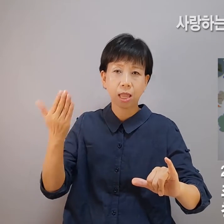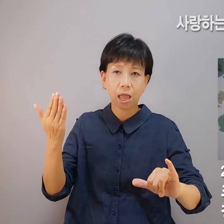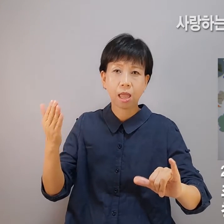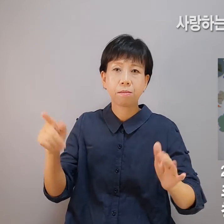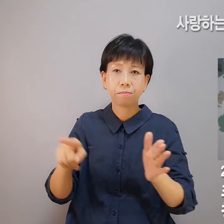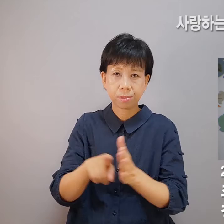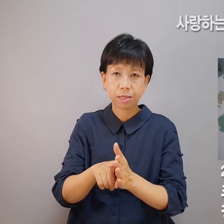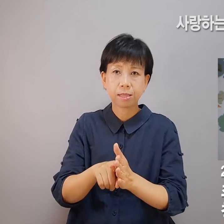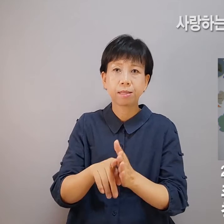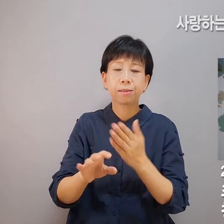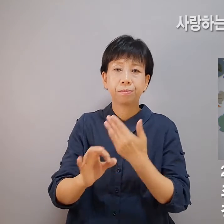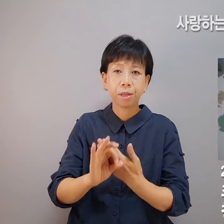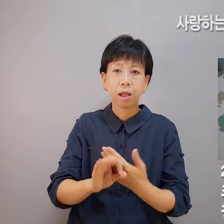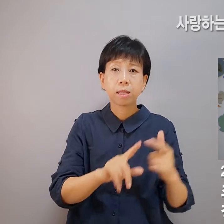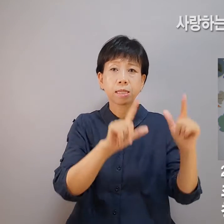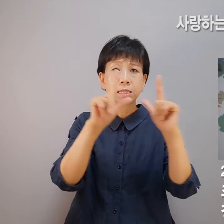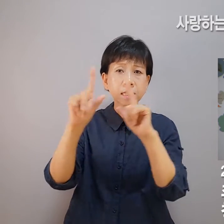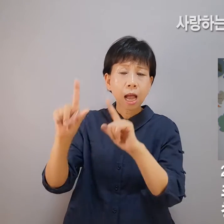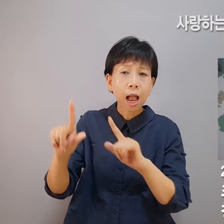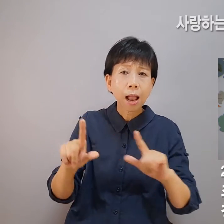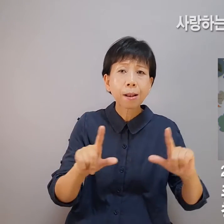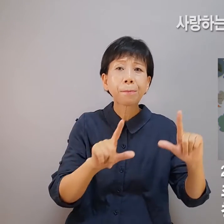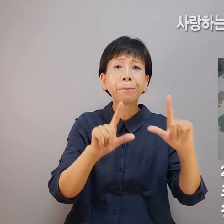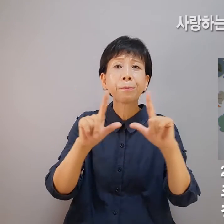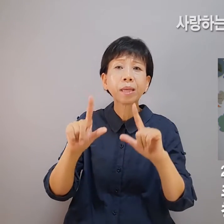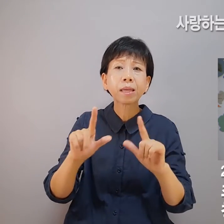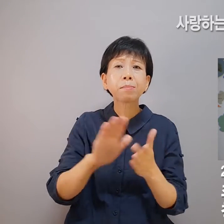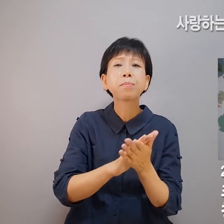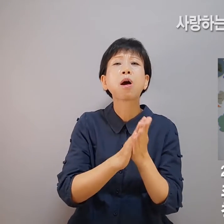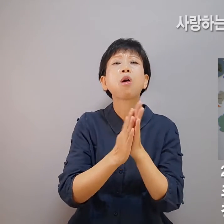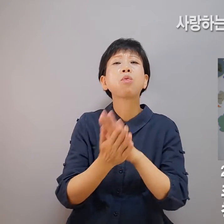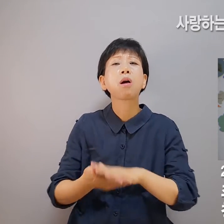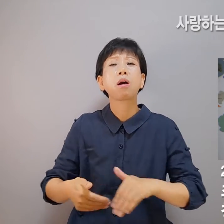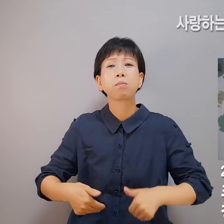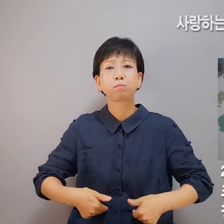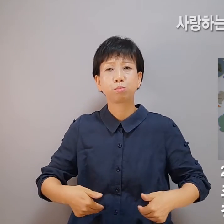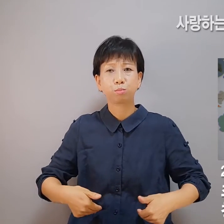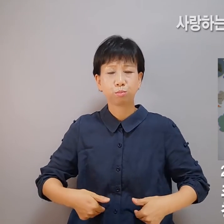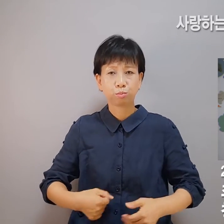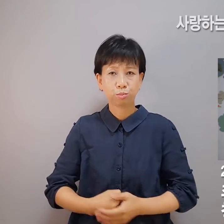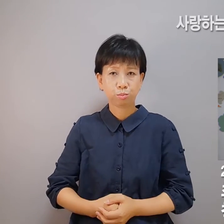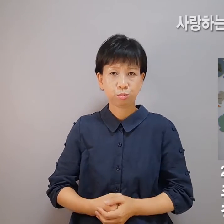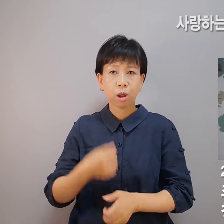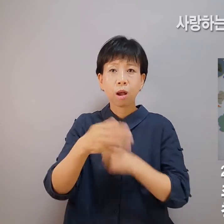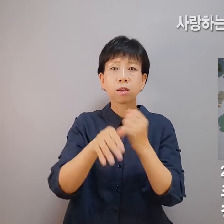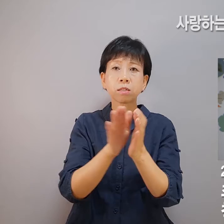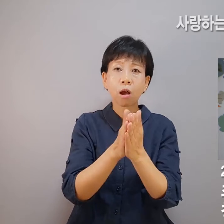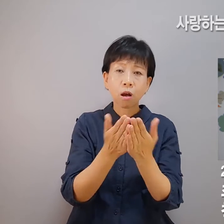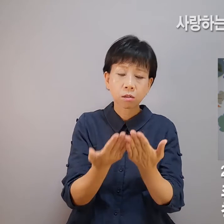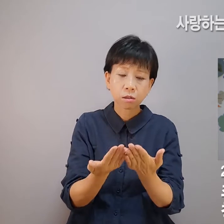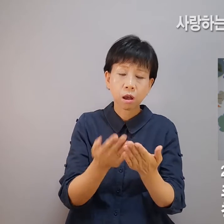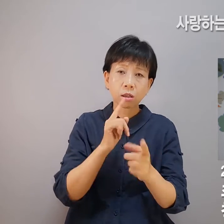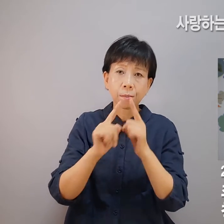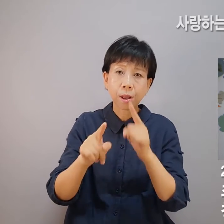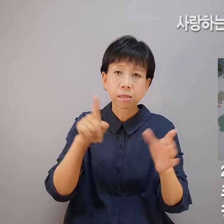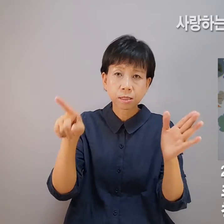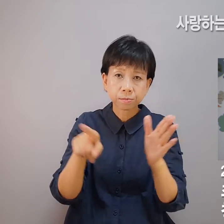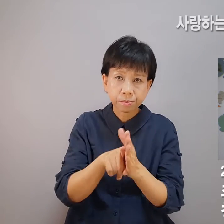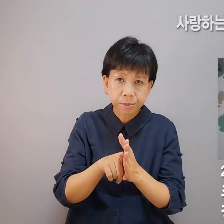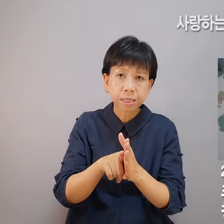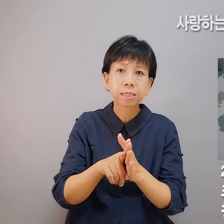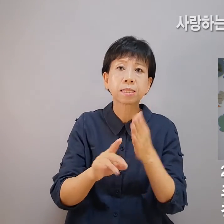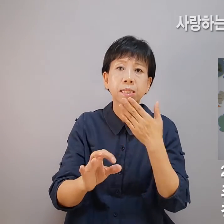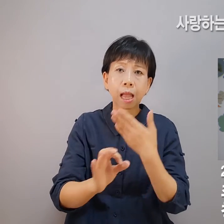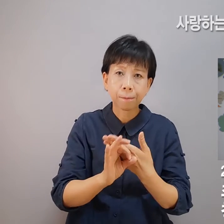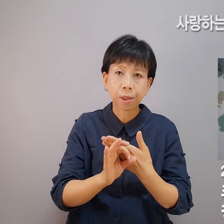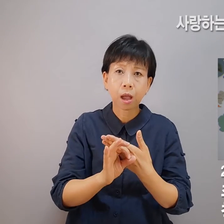우리의 삶이 차원이 좀 다른 삶이 되어야 한다는 거지요. 성경에 나와 있는 이 말씀이 믿어진다면